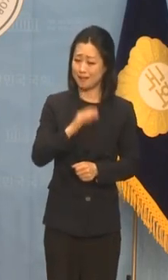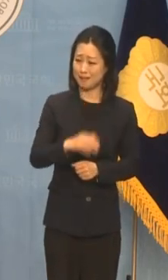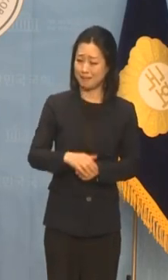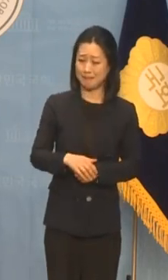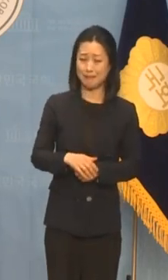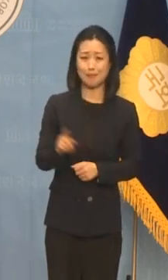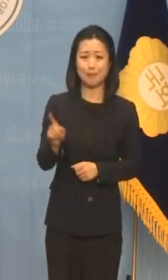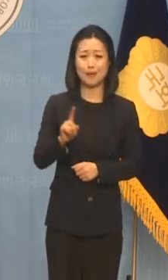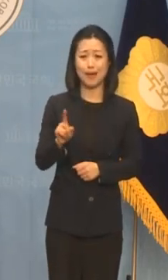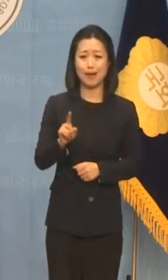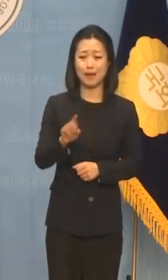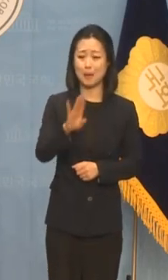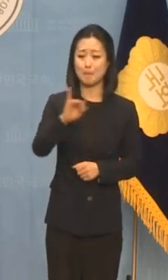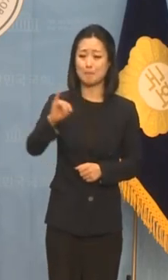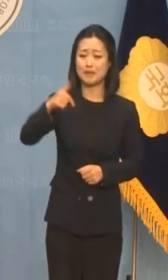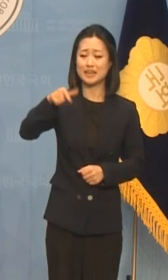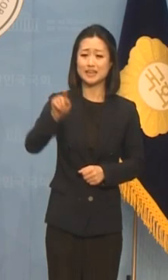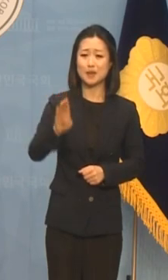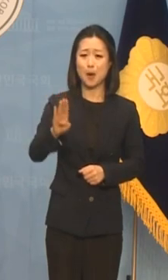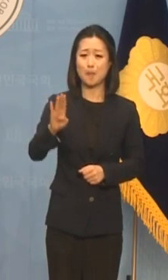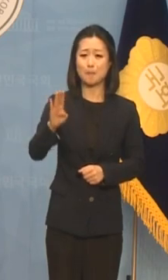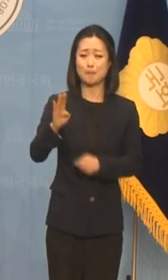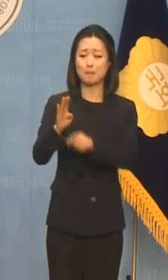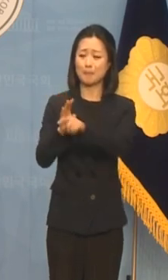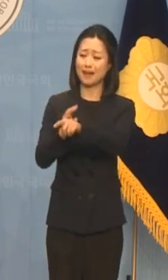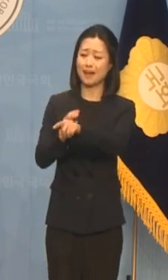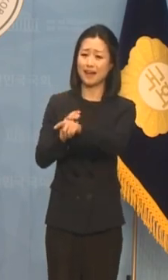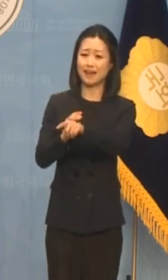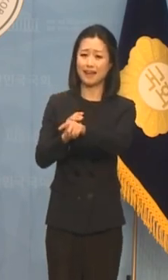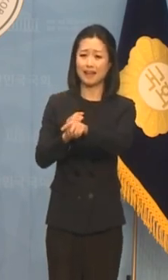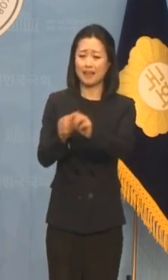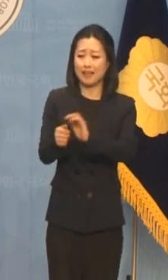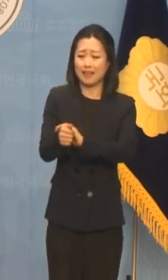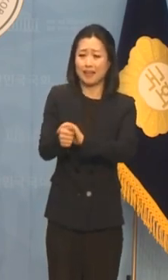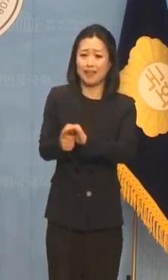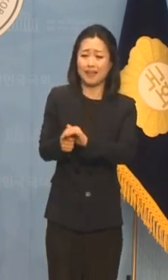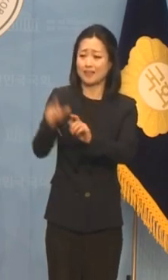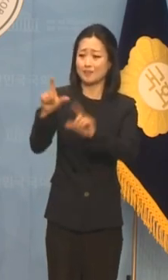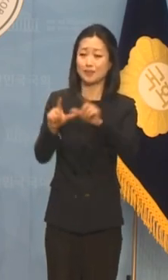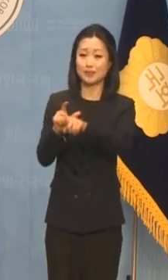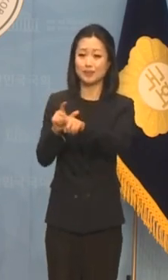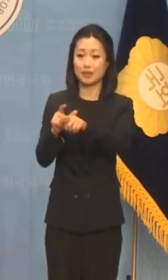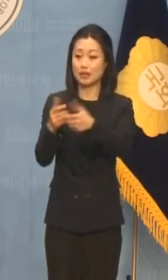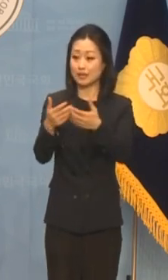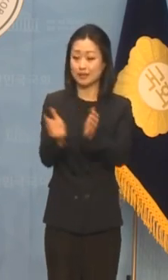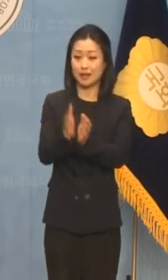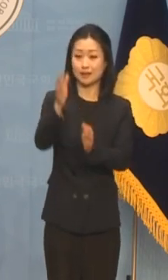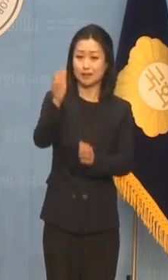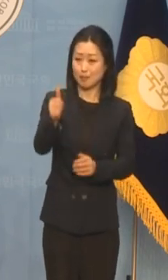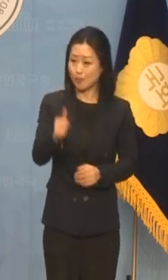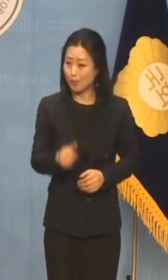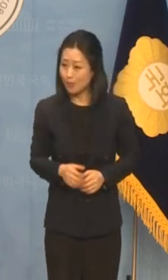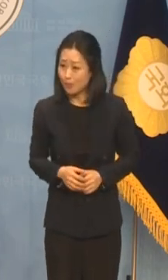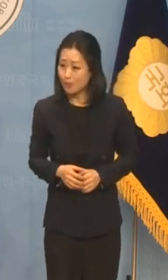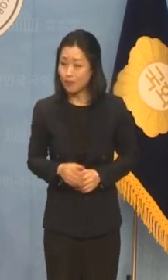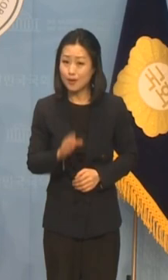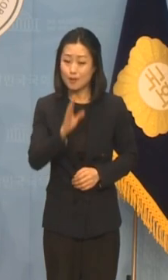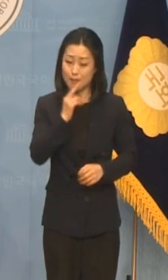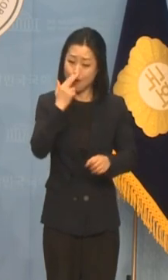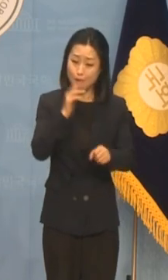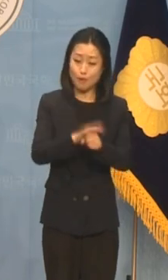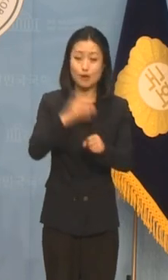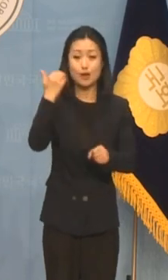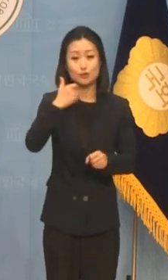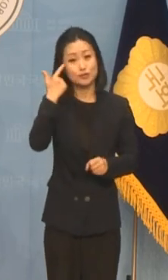비겁한 것 아닙니까 무책임의 극단을 보여주는 집권여당 대표 앞에서 정말로 억울하고